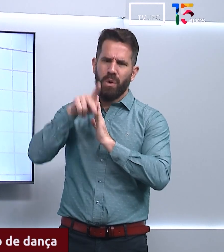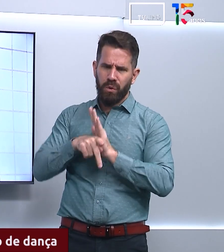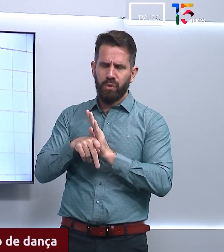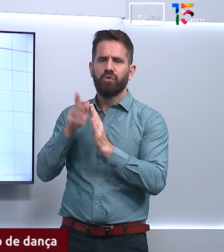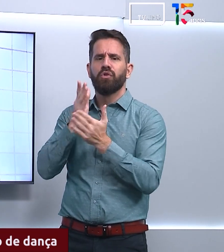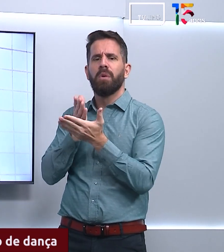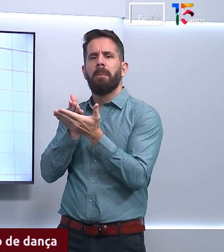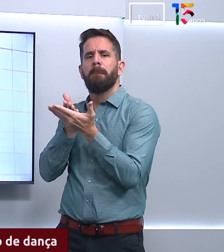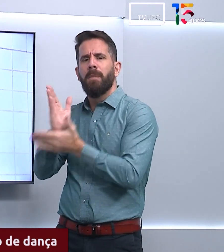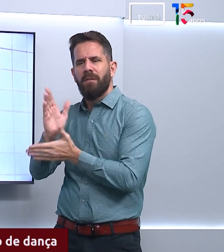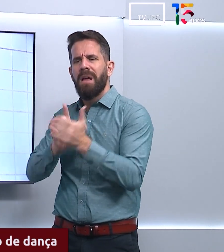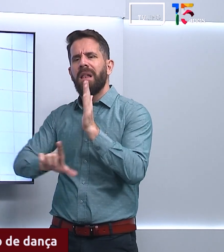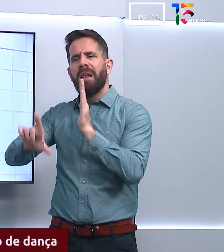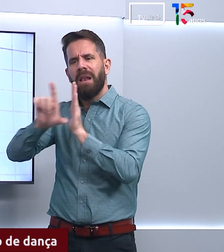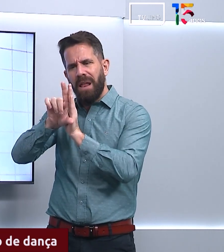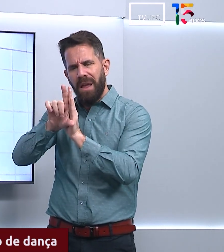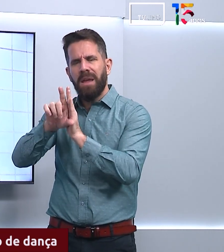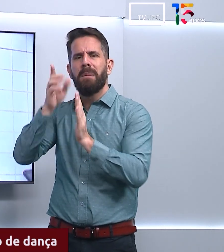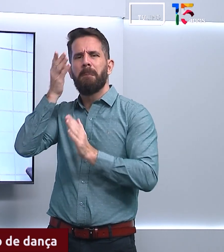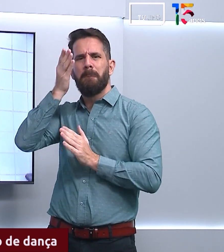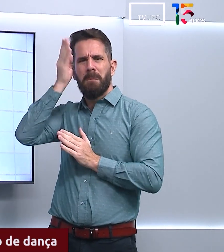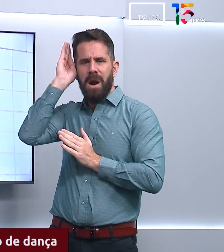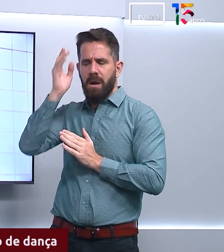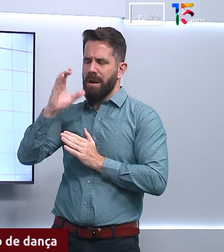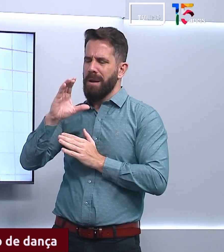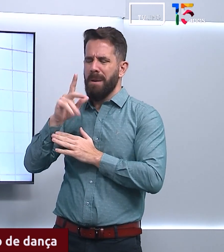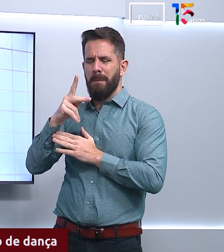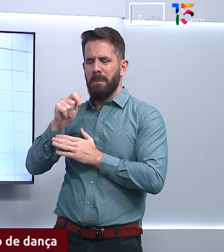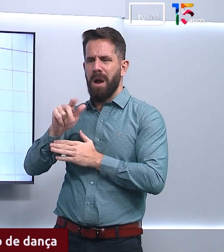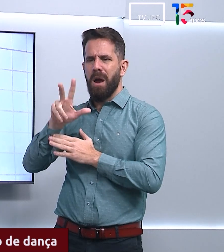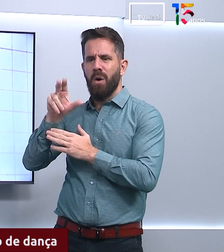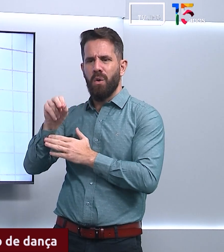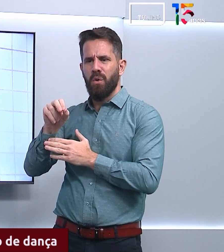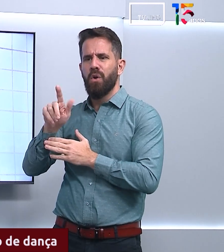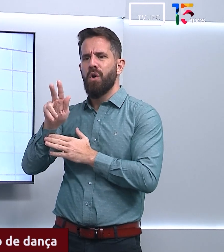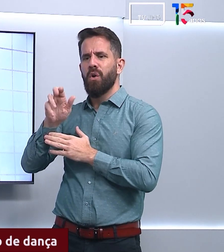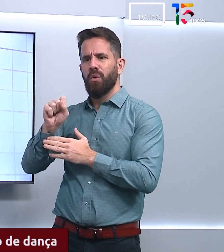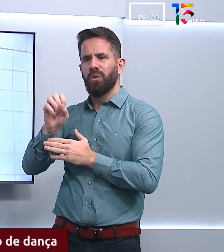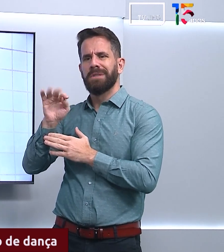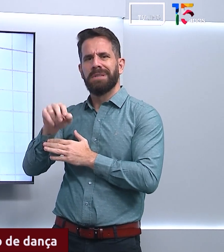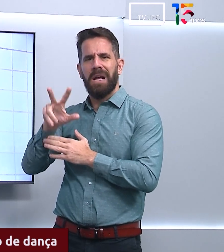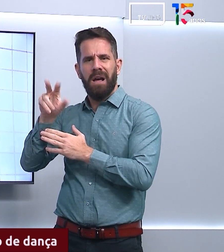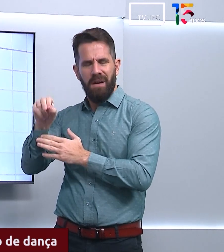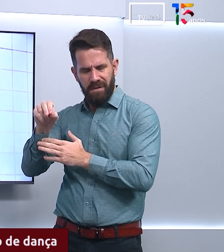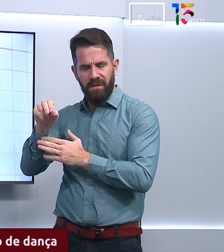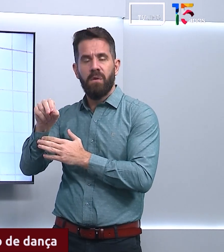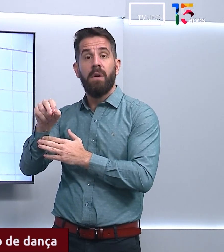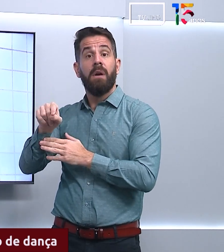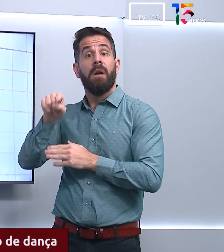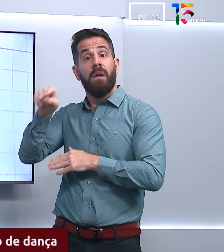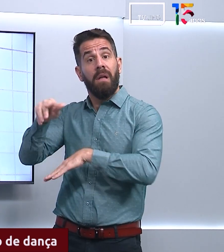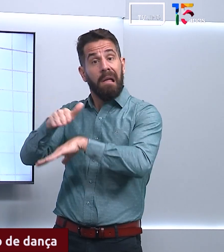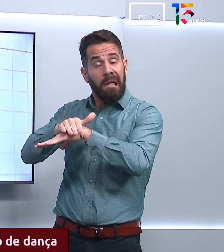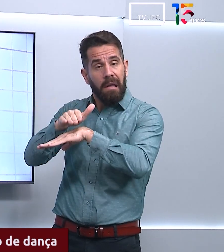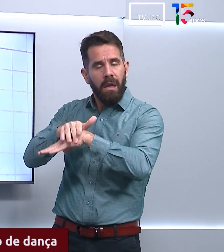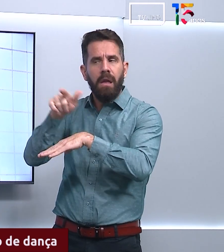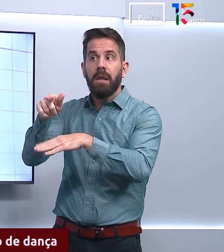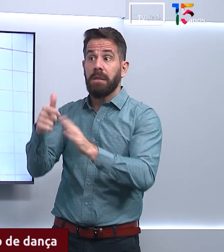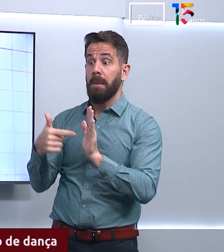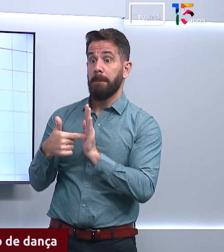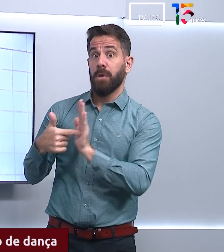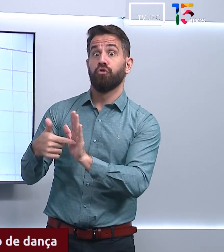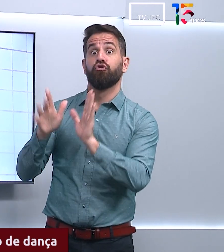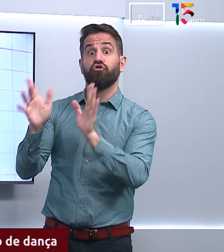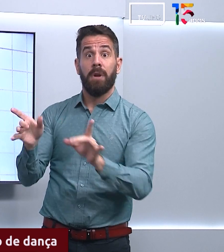pela lei Paulo Gustavo através da Secretaria de Estado da cultura eh a gente depois da apresentação a